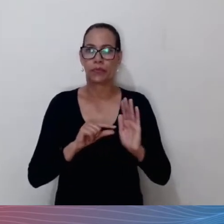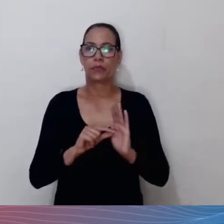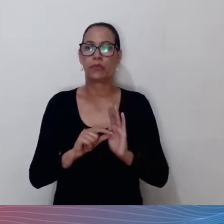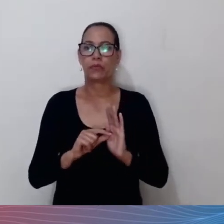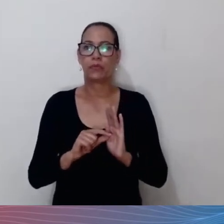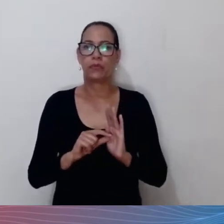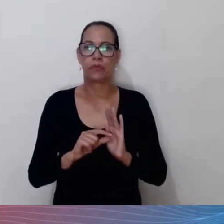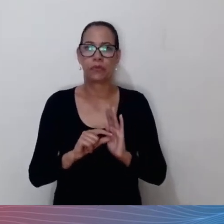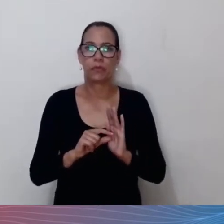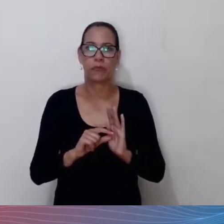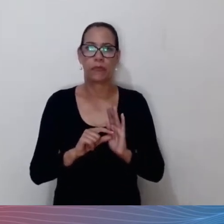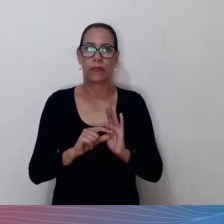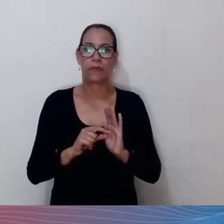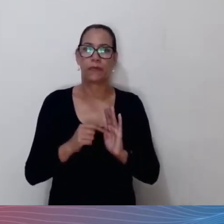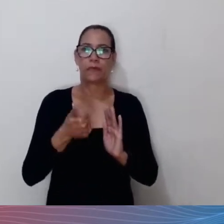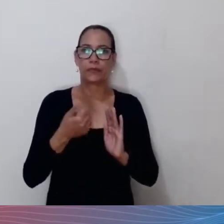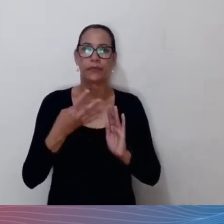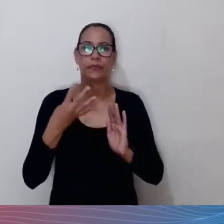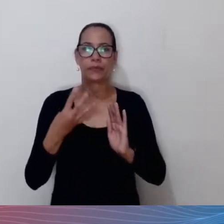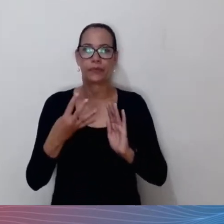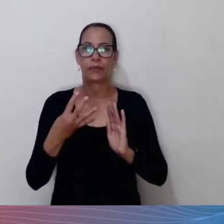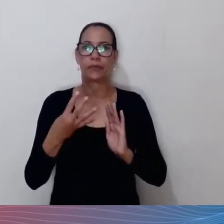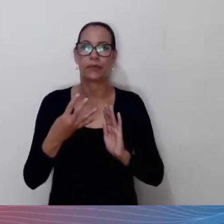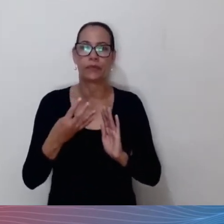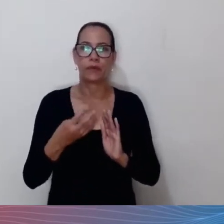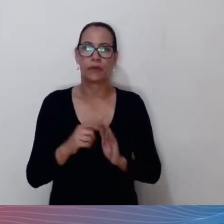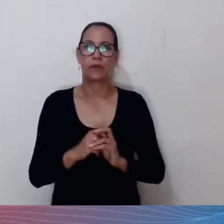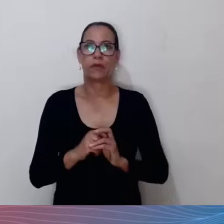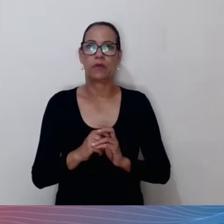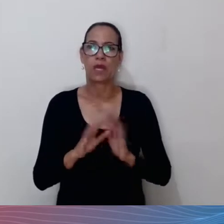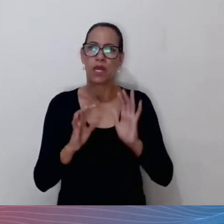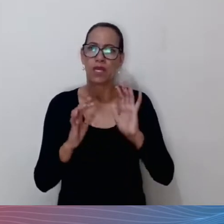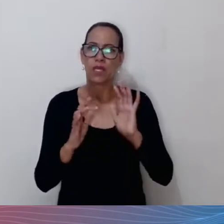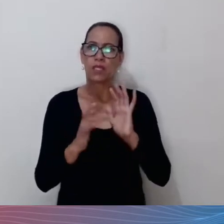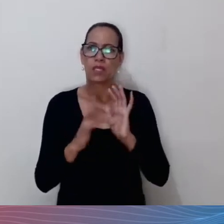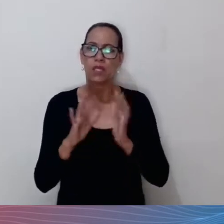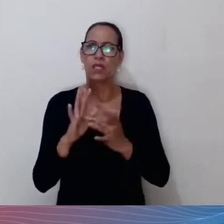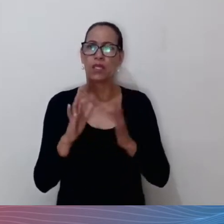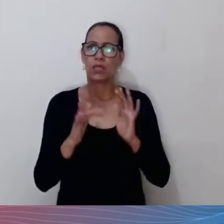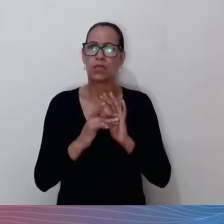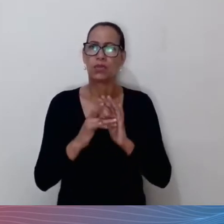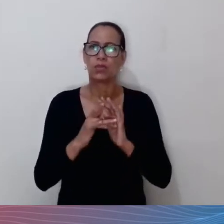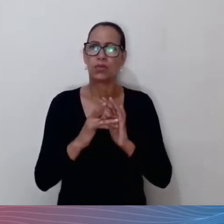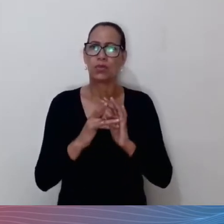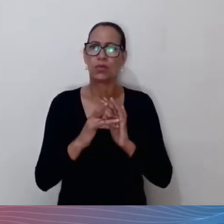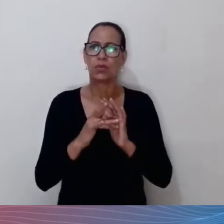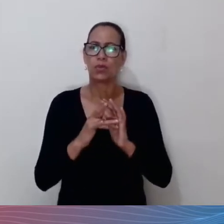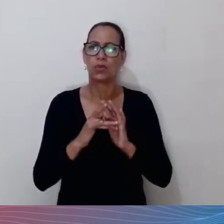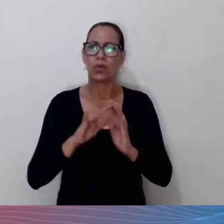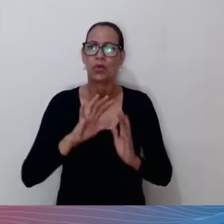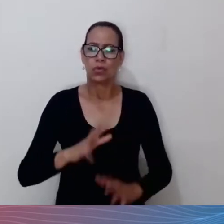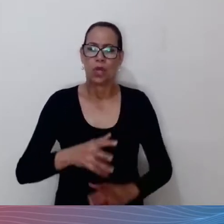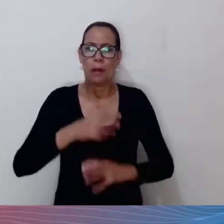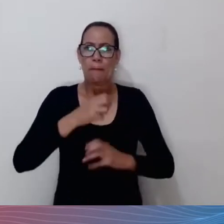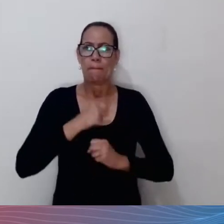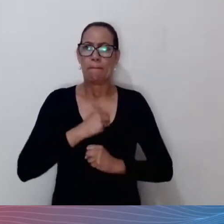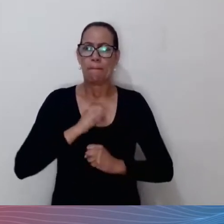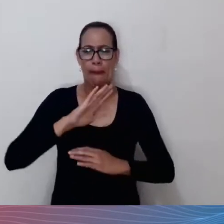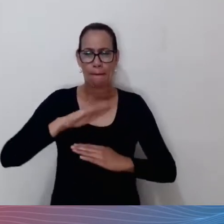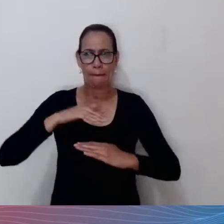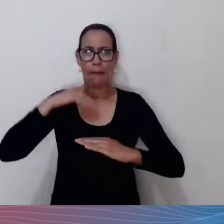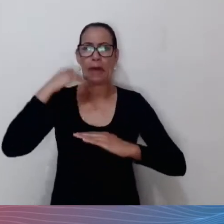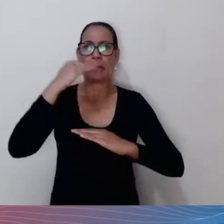14. Tendo, pois, a Jesus, o Filho de Deus, como grande sumo sacerdote, que penetrou os céus,